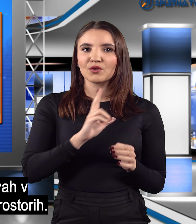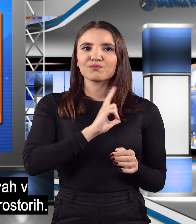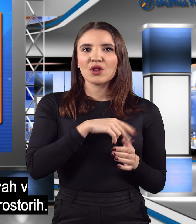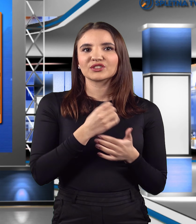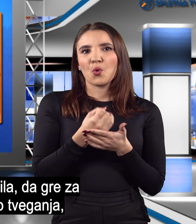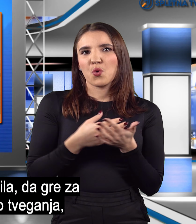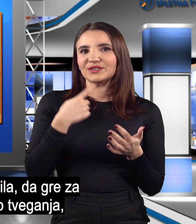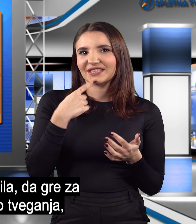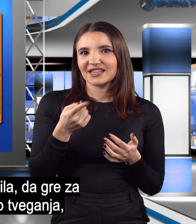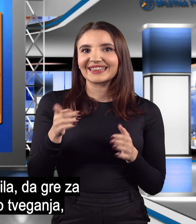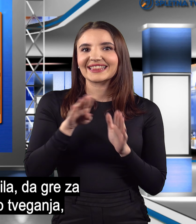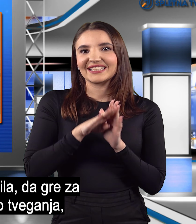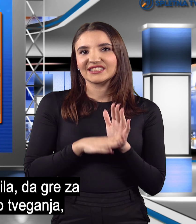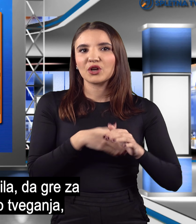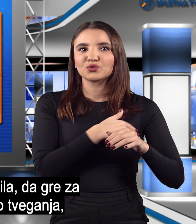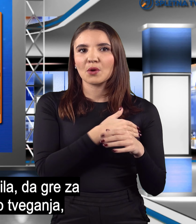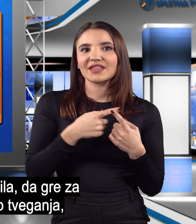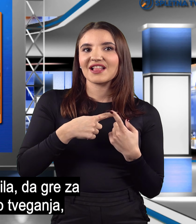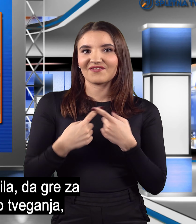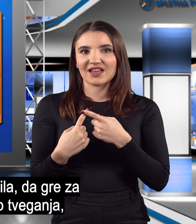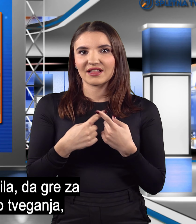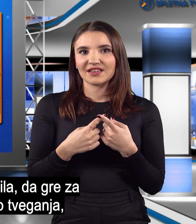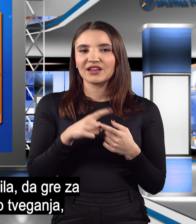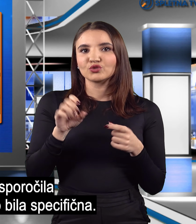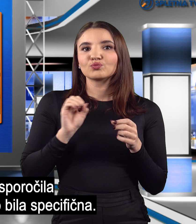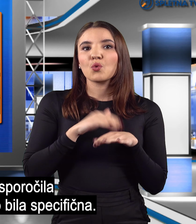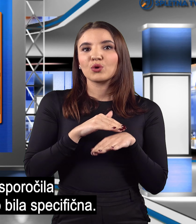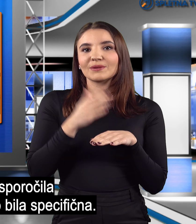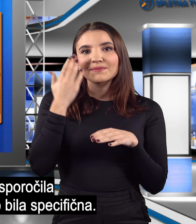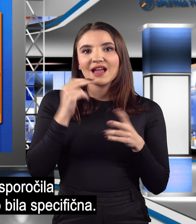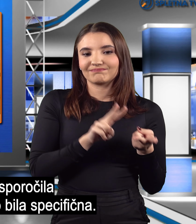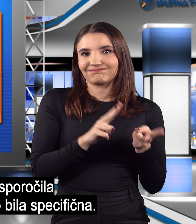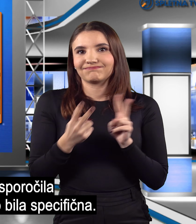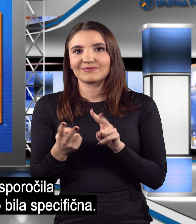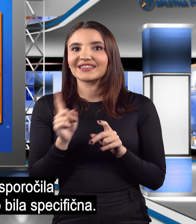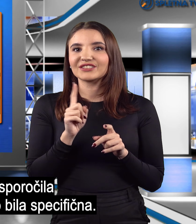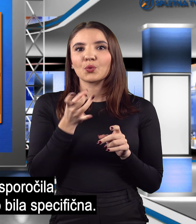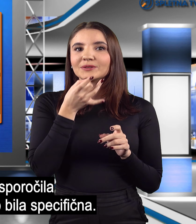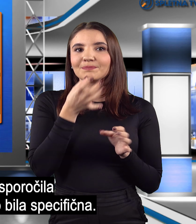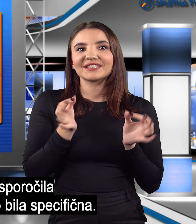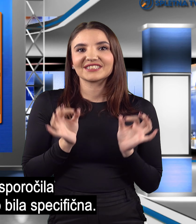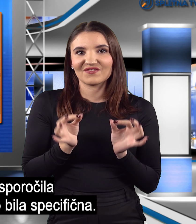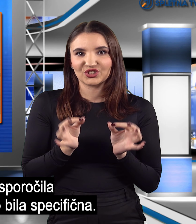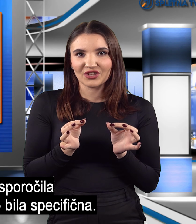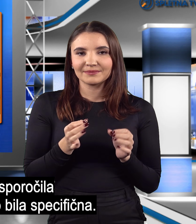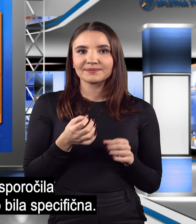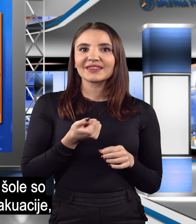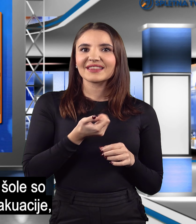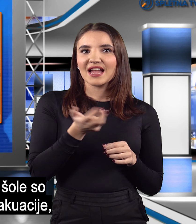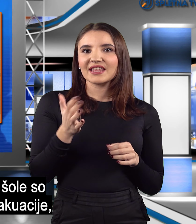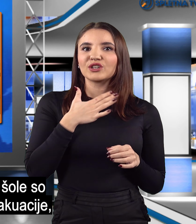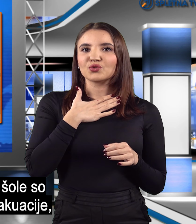njihovih prostorih. Policija je ocenila, da gre za nizko stopnjo tveganja, saj so bila sporočila generirana in niso